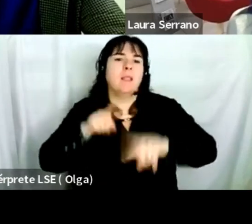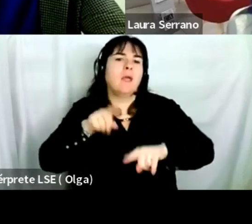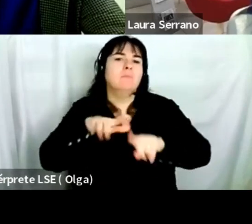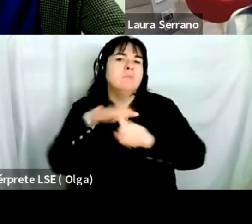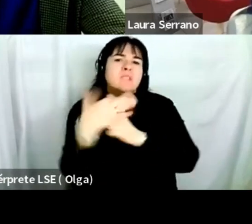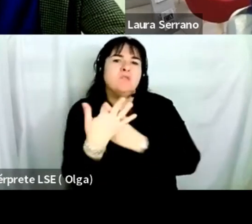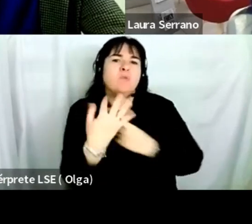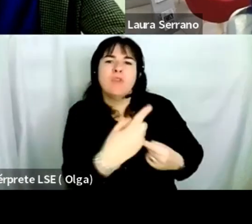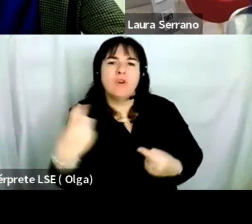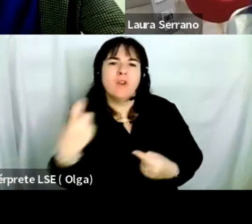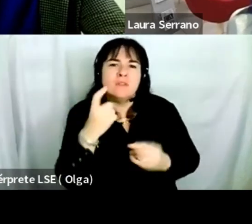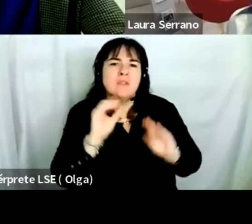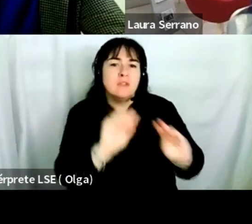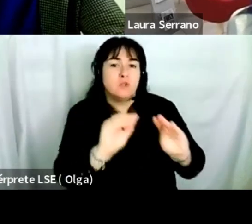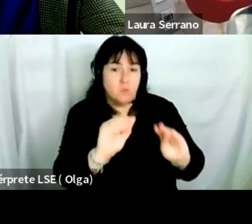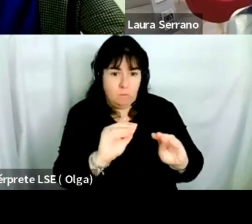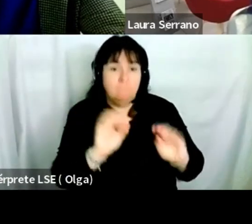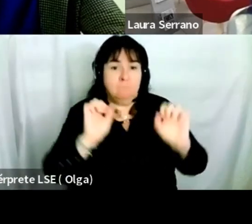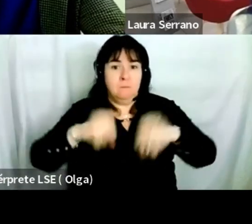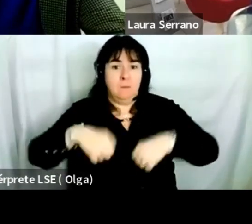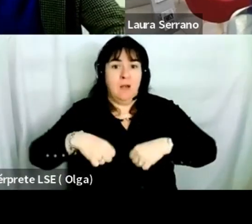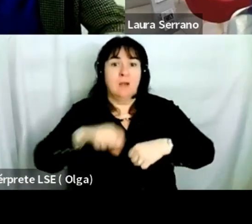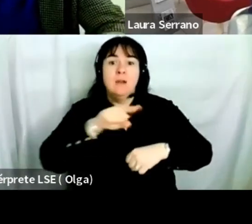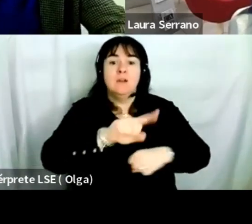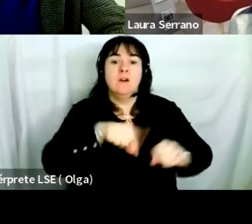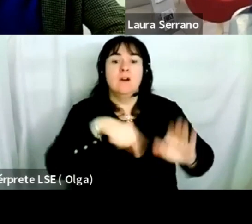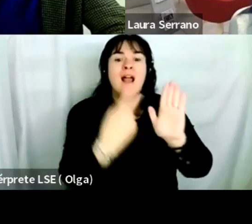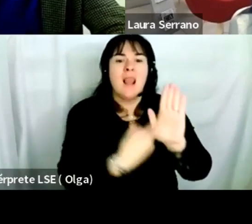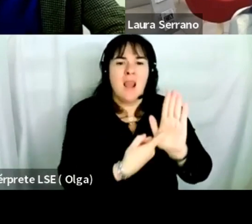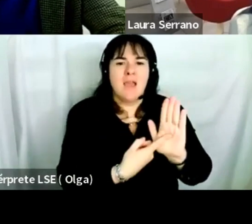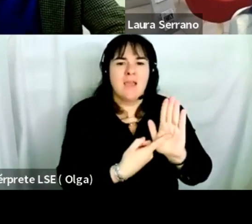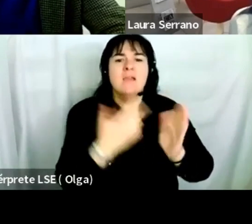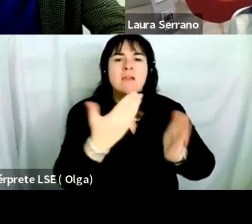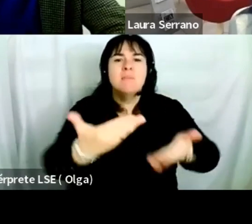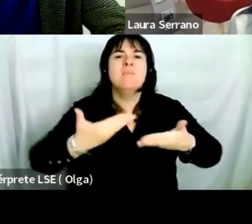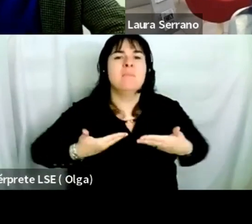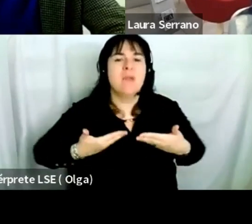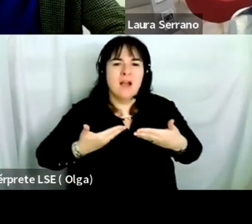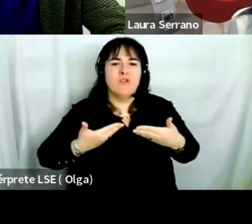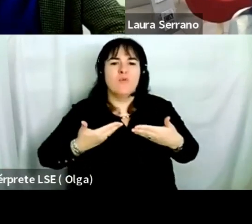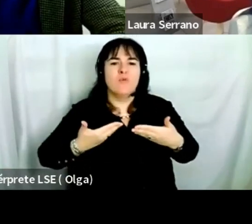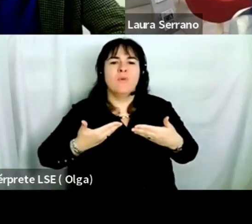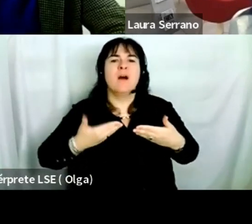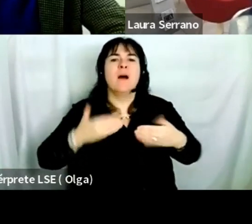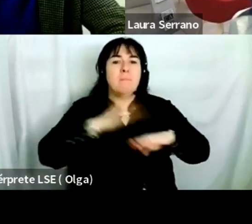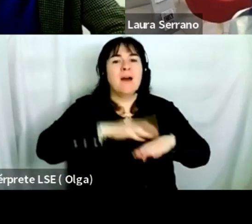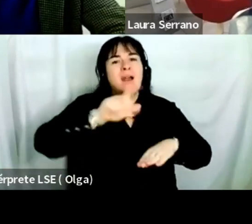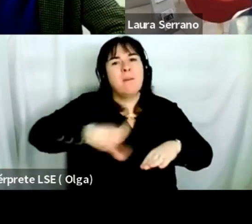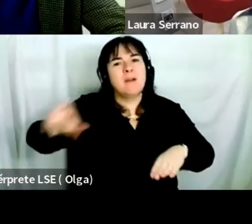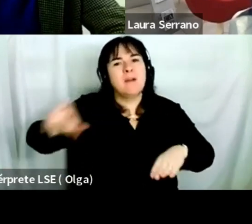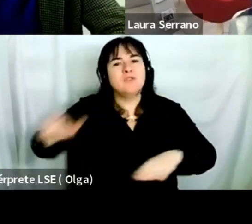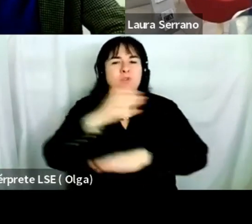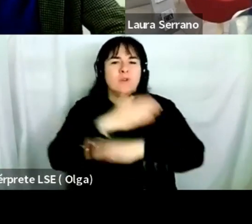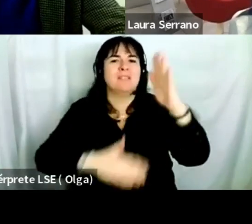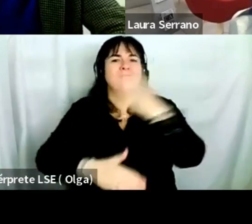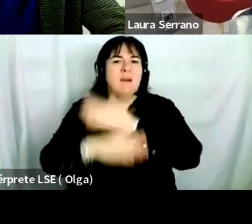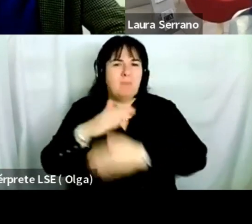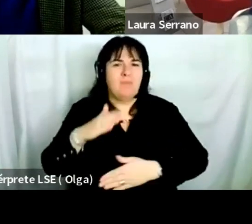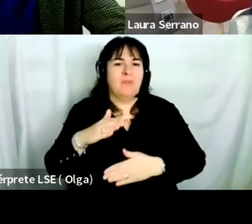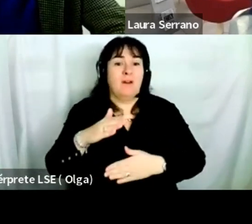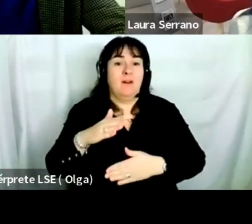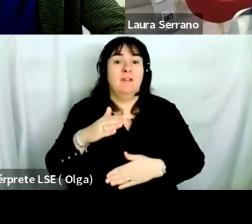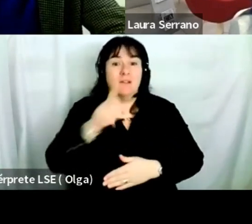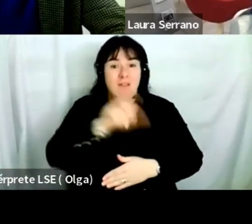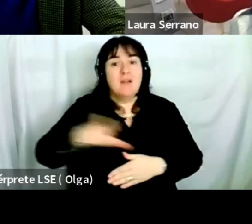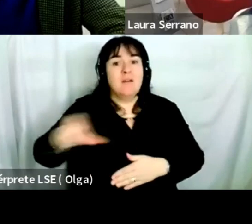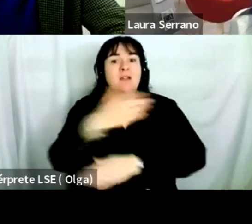Bien, esto lo que ha hecho ha sido ayudar mucho a las personas con discapacidad en el sentido de